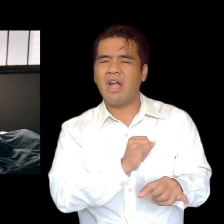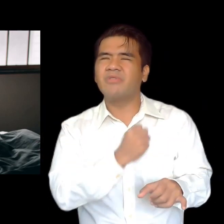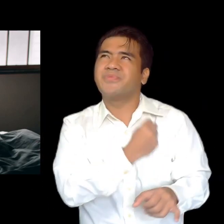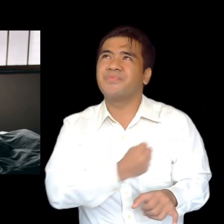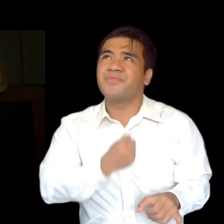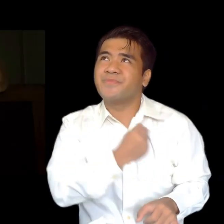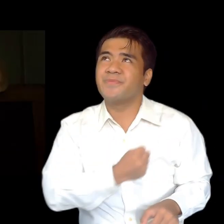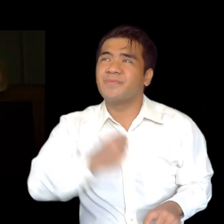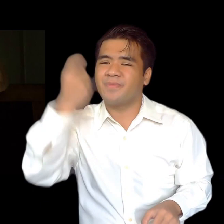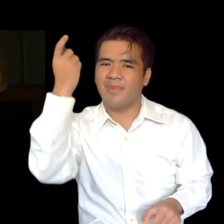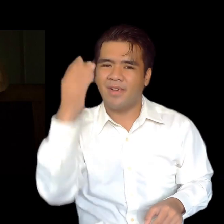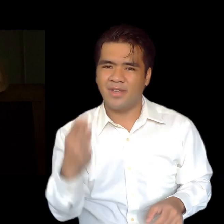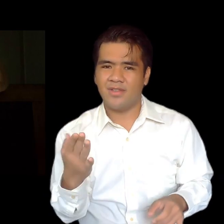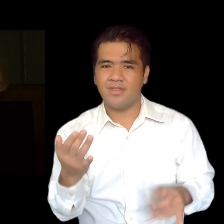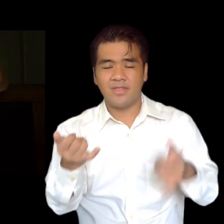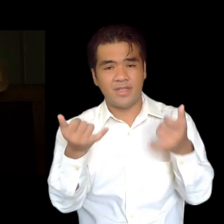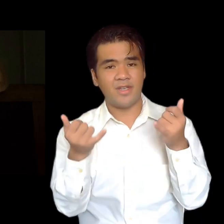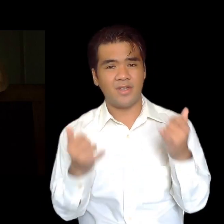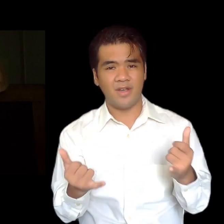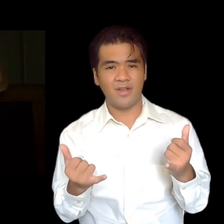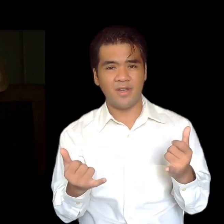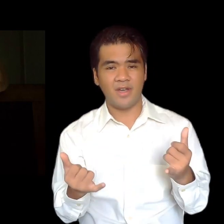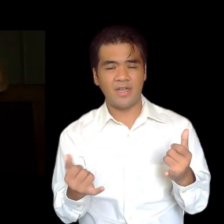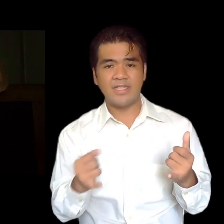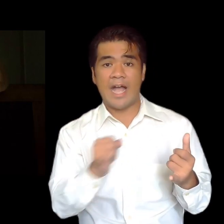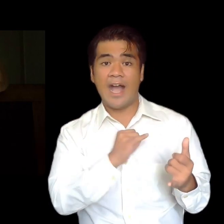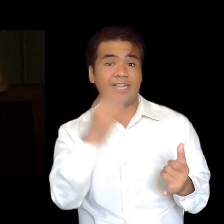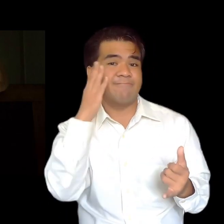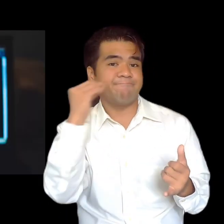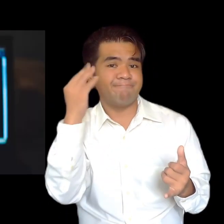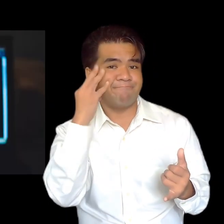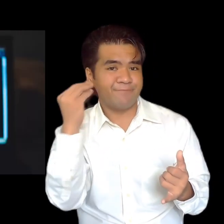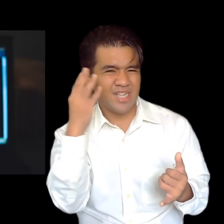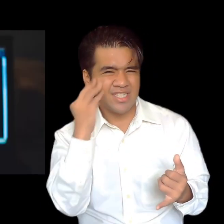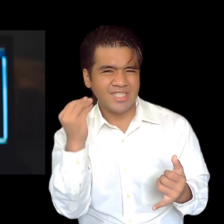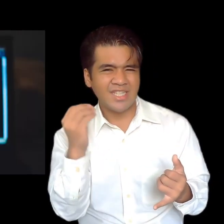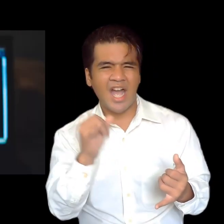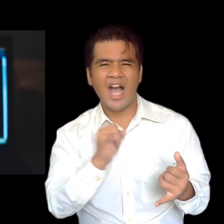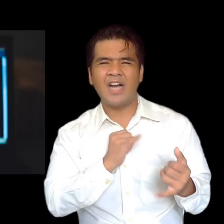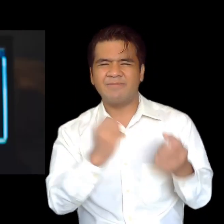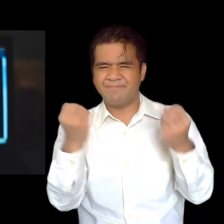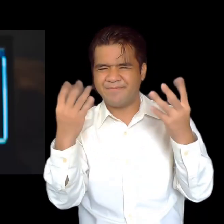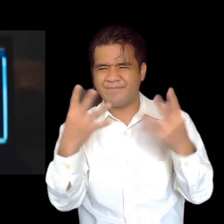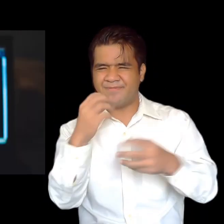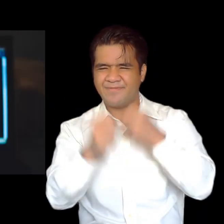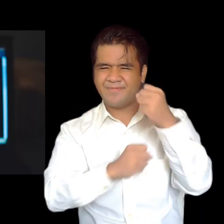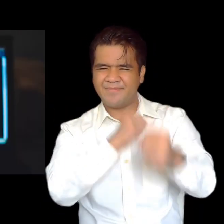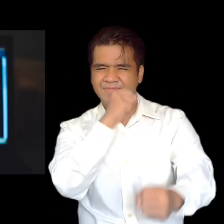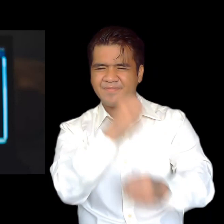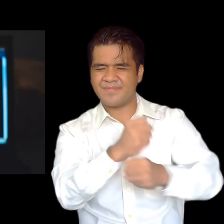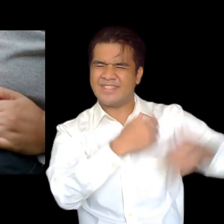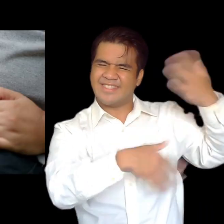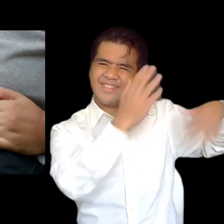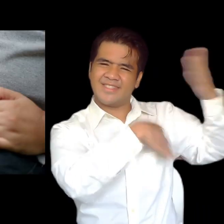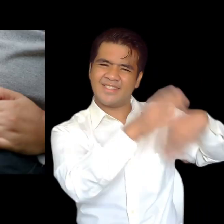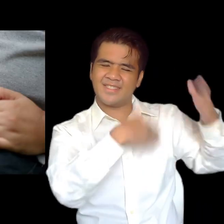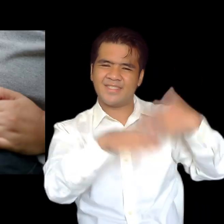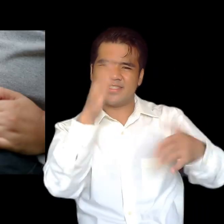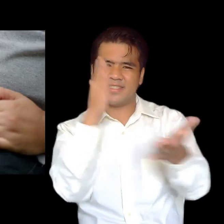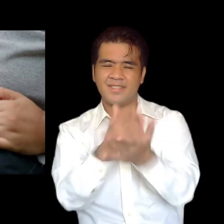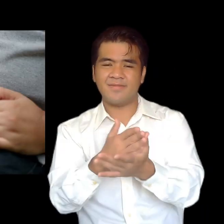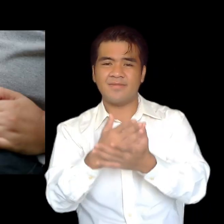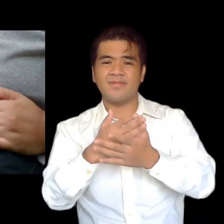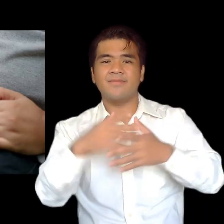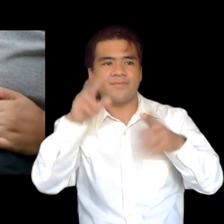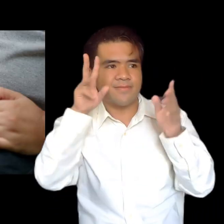sa Diyos. Anyway, sa aking personal experience, ilang years na po akong tumigil sa panonood ng porno. Ngunit may